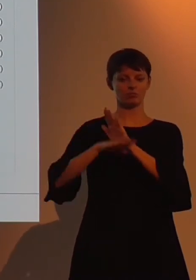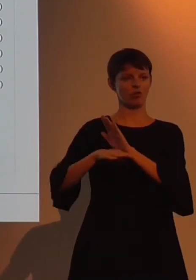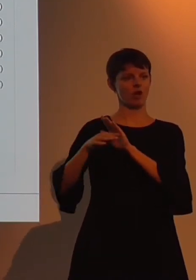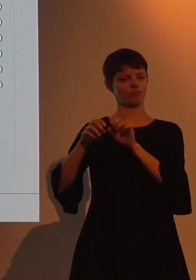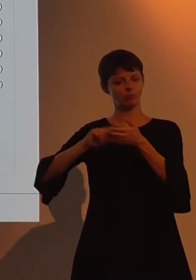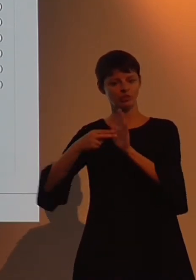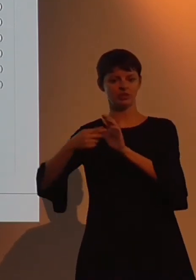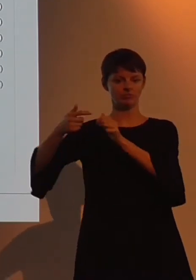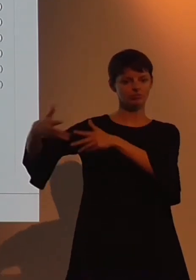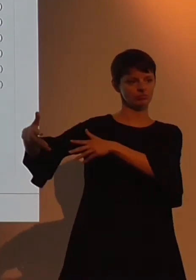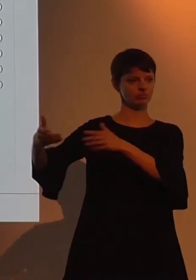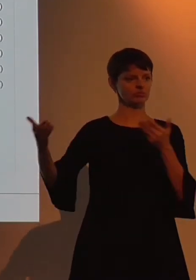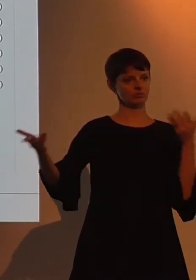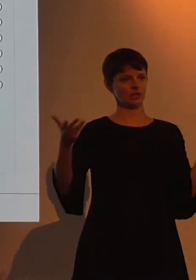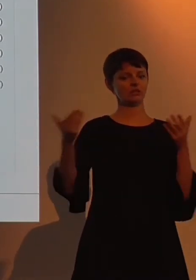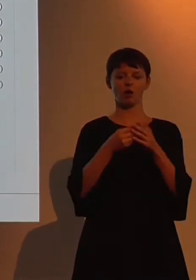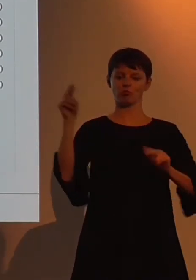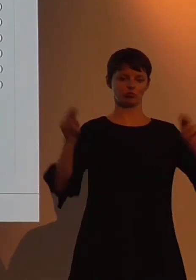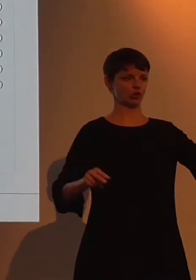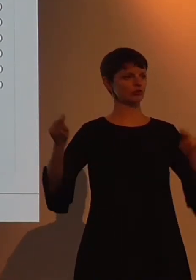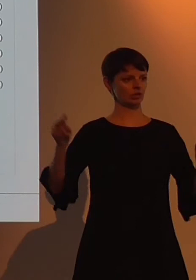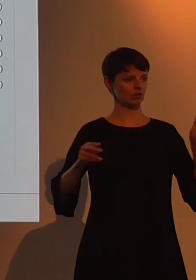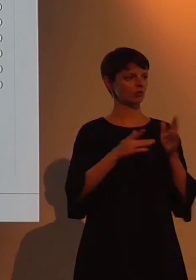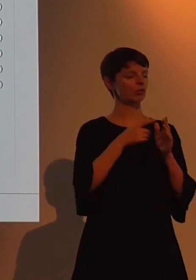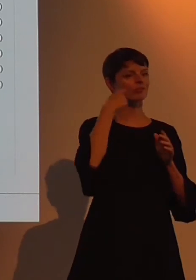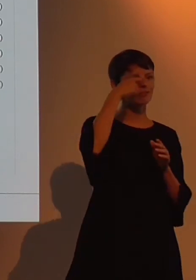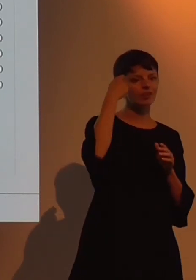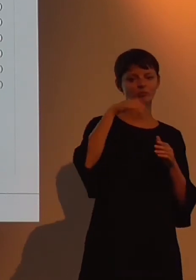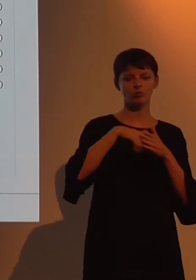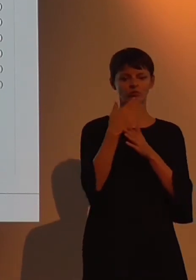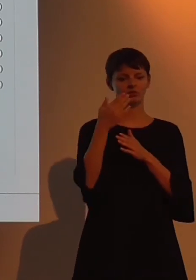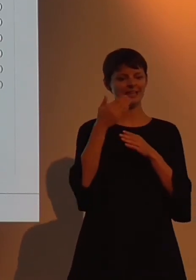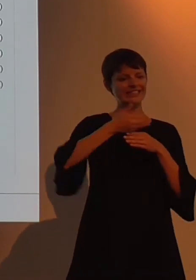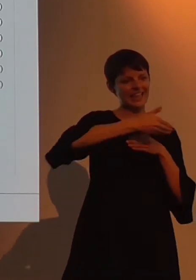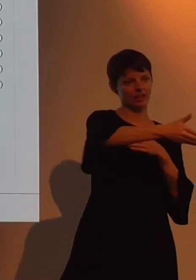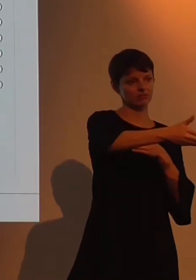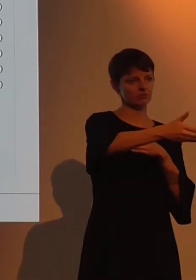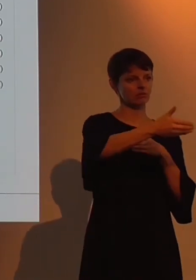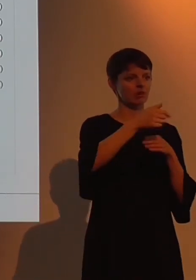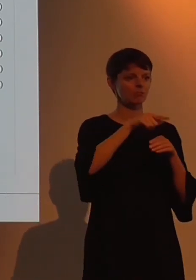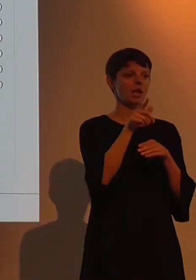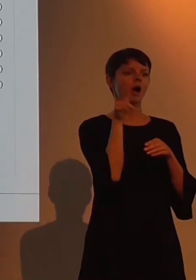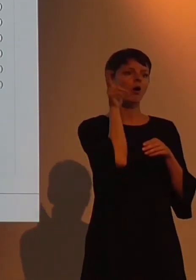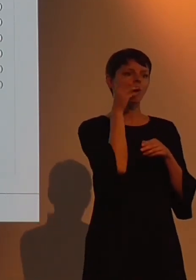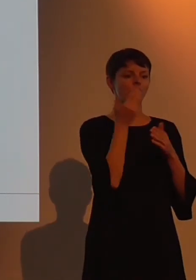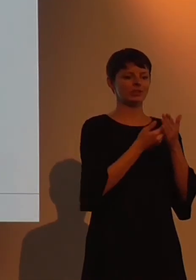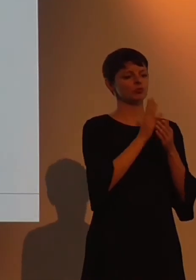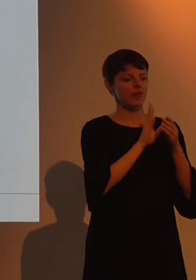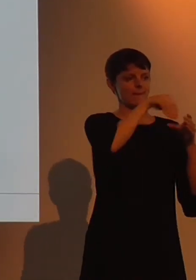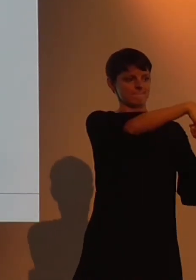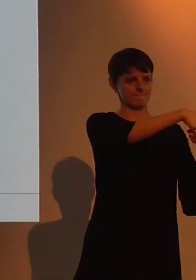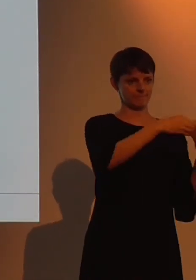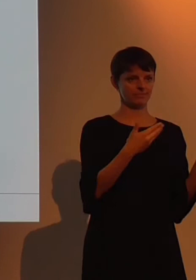5 Sendern, die Untertitelformate ausstrahlen, vorbereiten. In konkreten Zahlen heißt das, dass wir im Jahr 2015